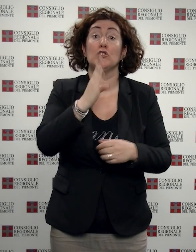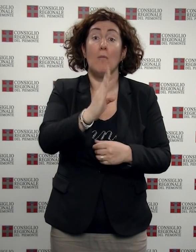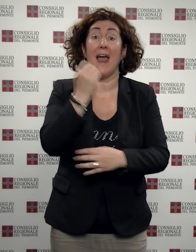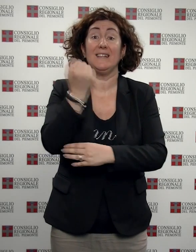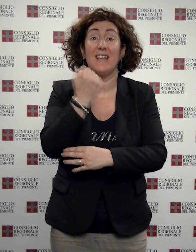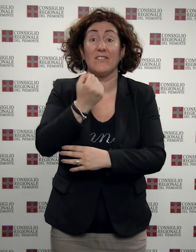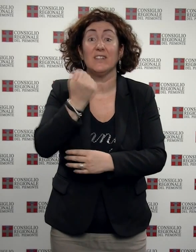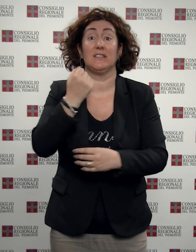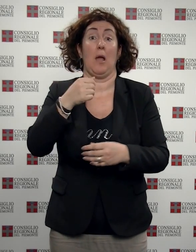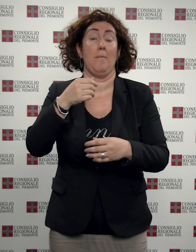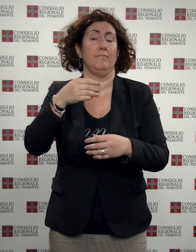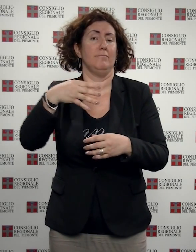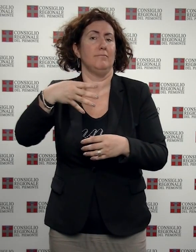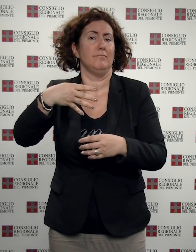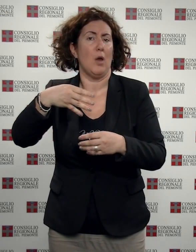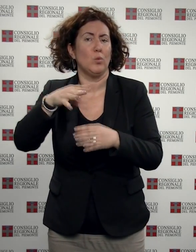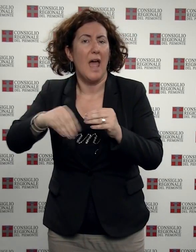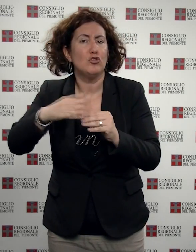le retribuzioni del personale.